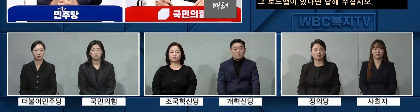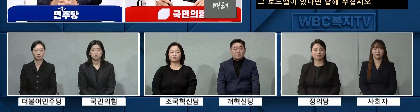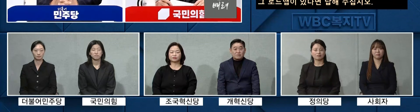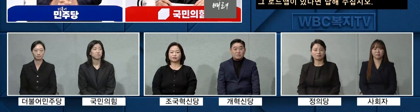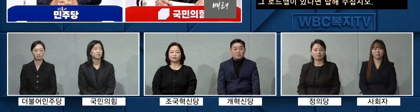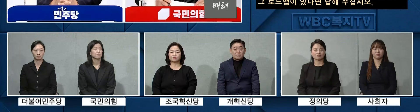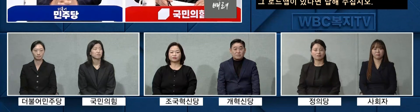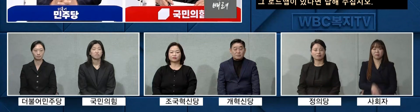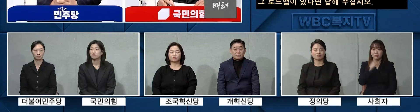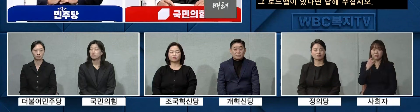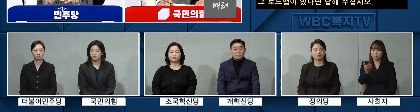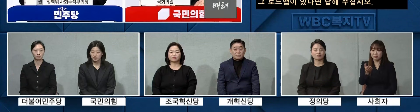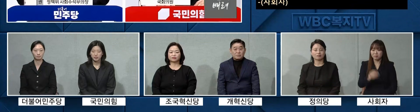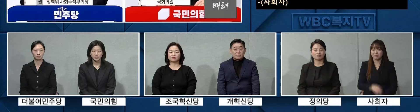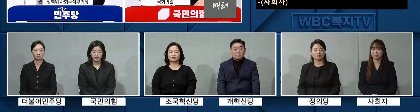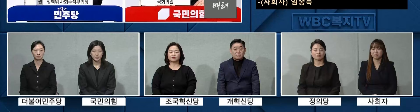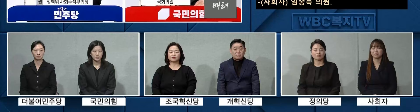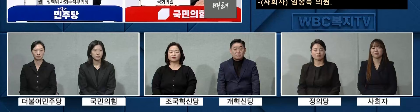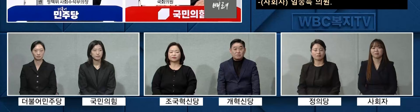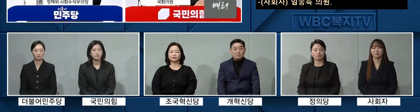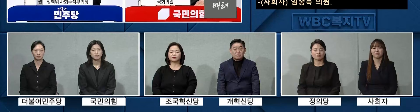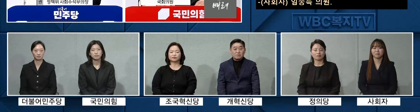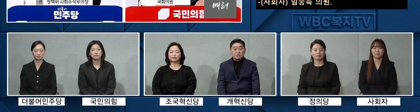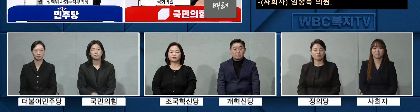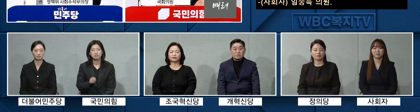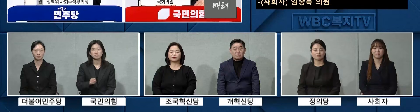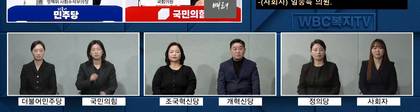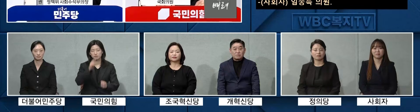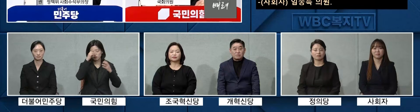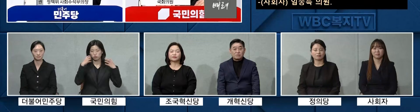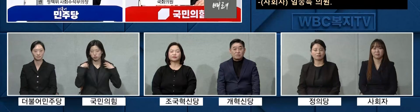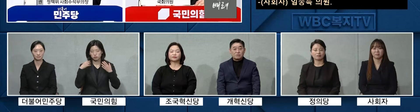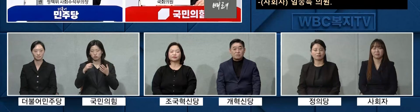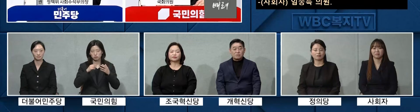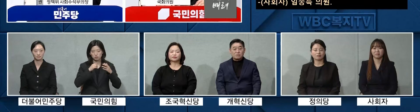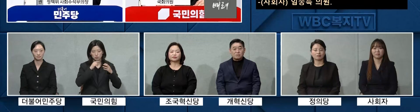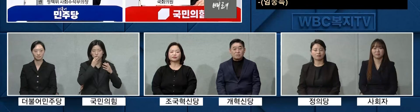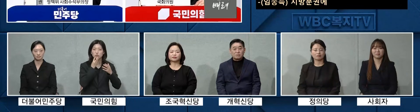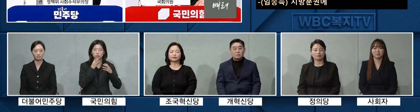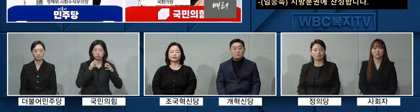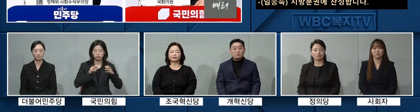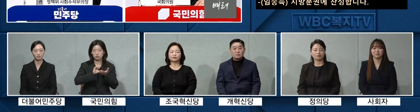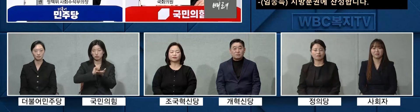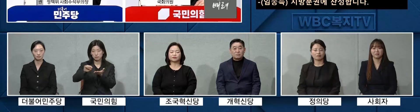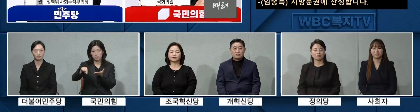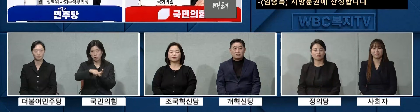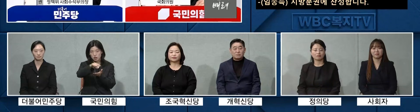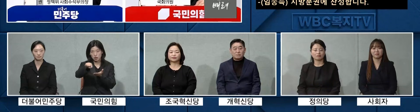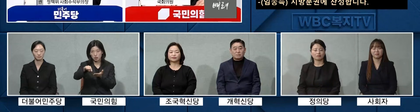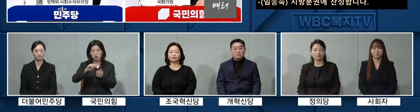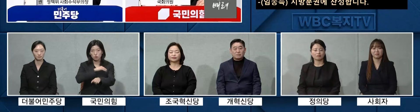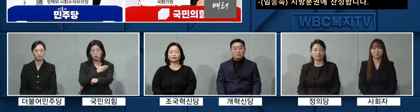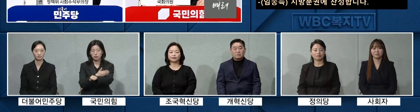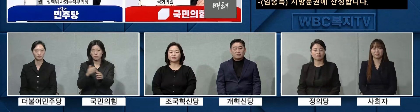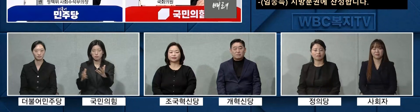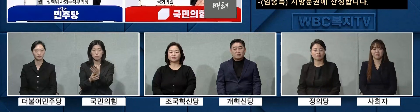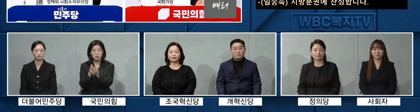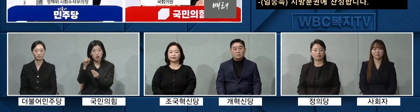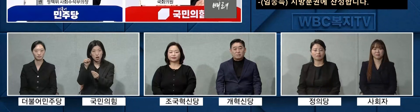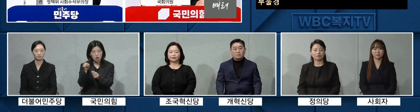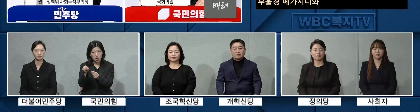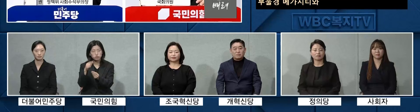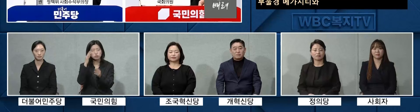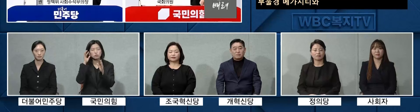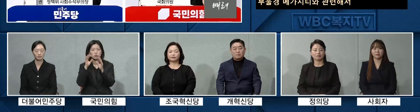임종덕 의원. 예, 지방 분권에 찬성합니다. 부울경 메가시티와 관련돼서 문제가